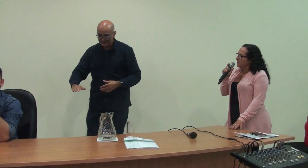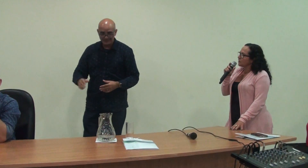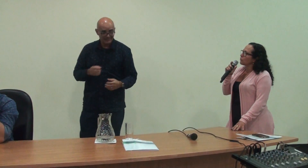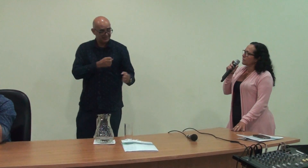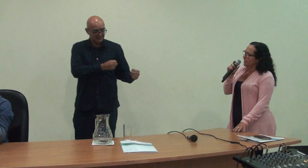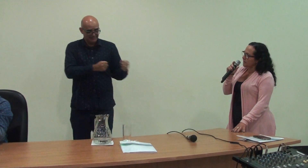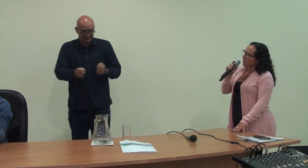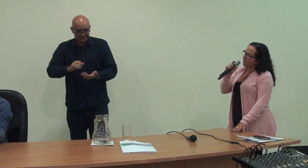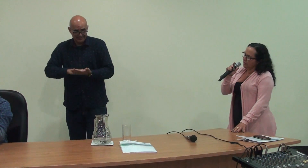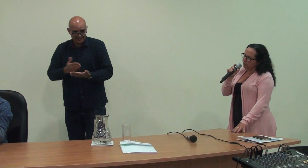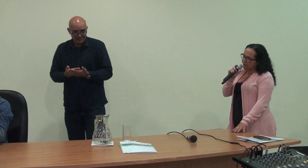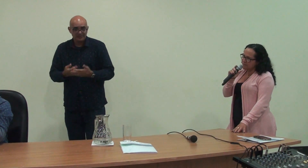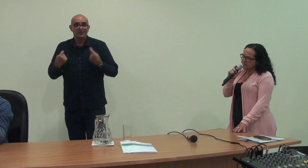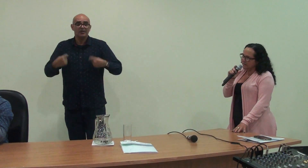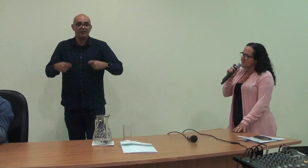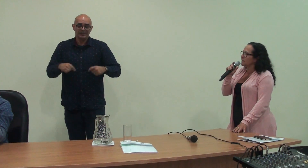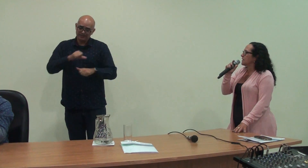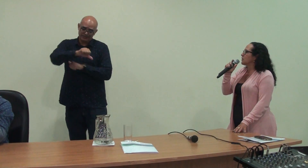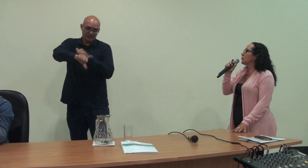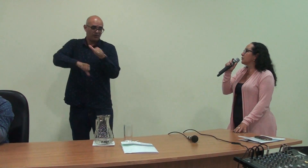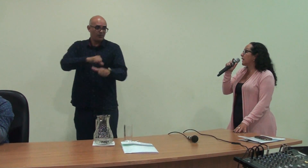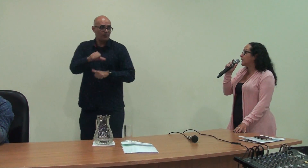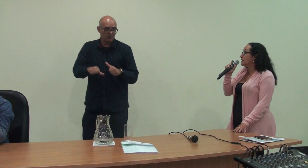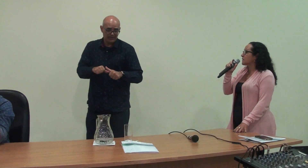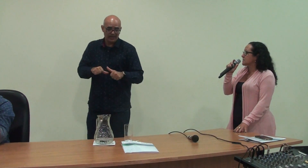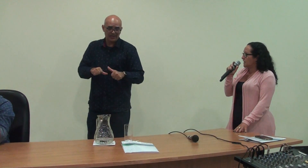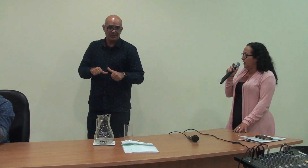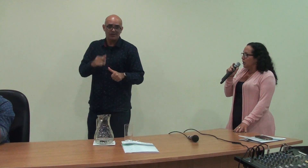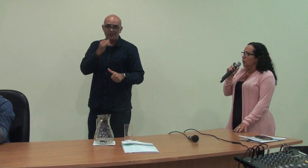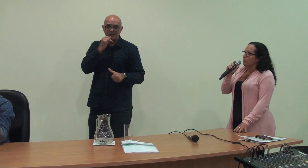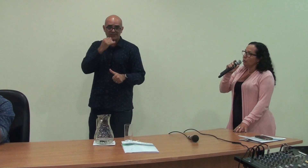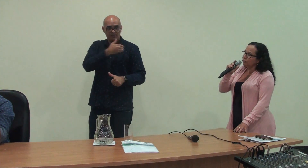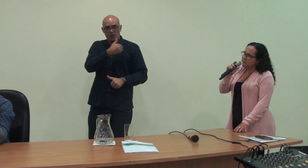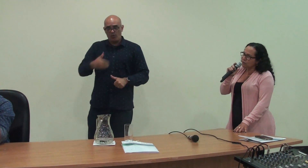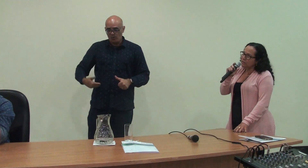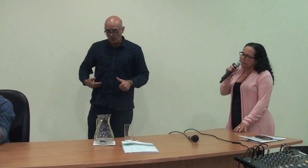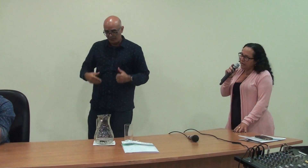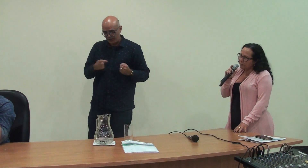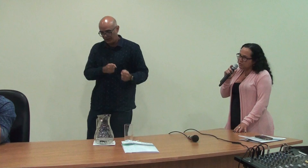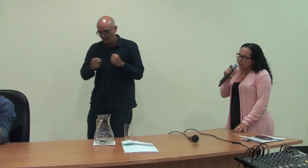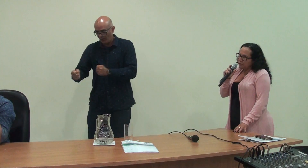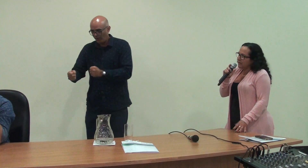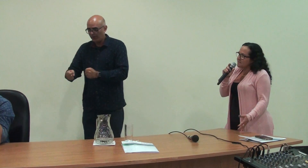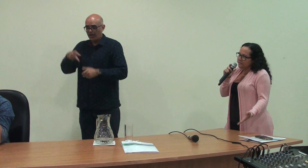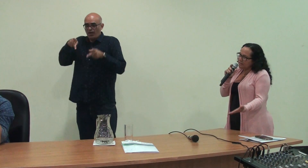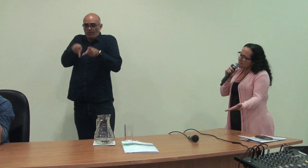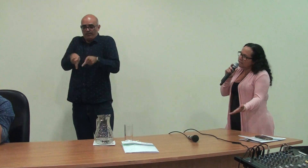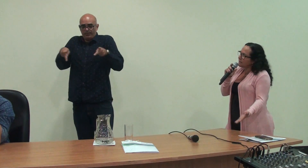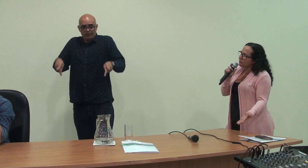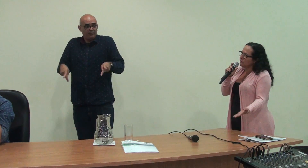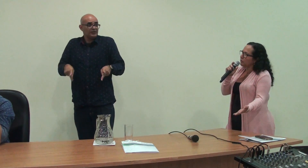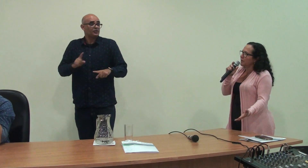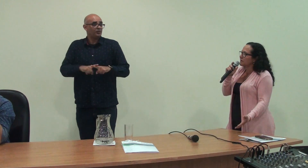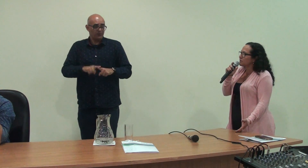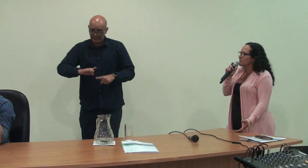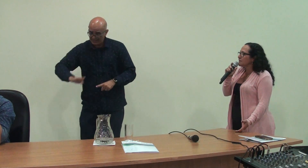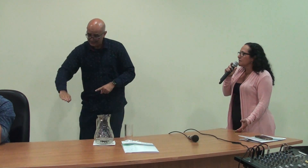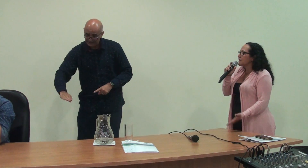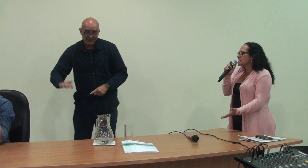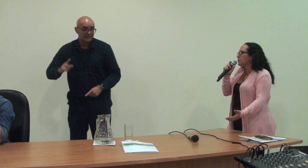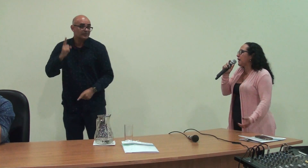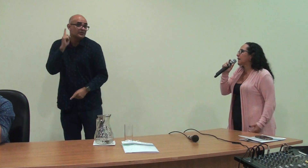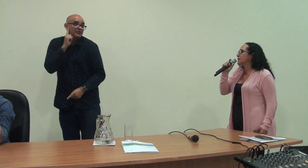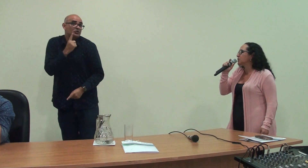intérprete, então não teria que haver a mudança, a designação não teria que ser professor intérprete, porque essa criança não está